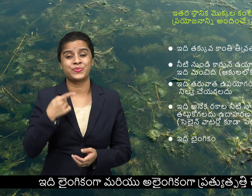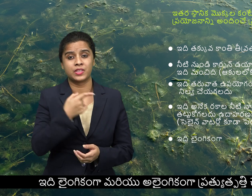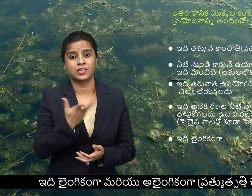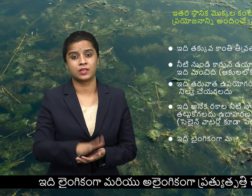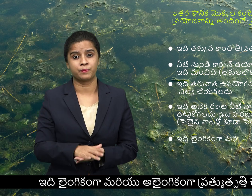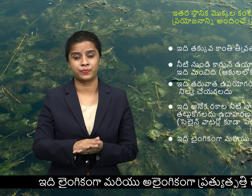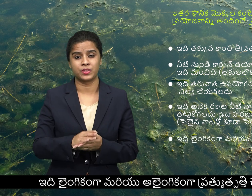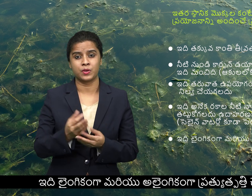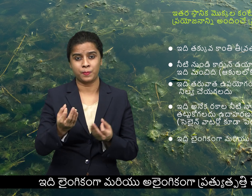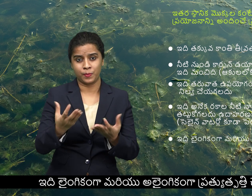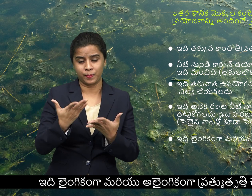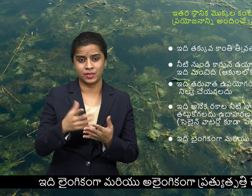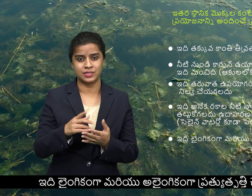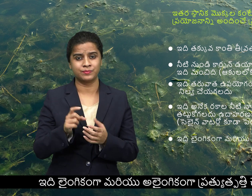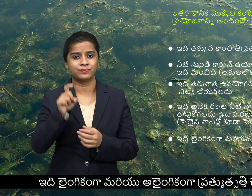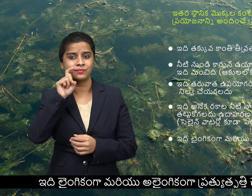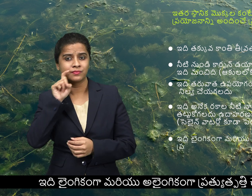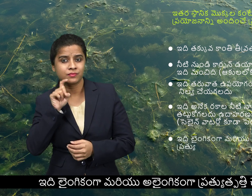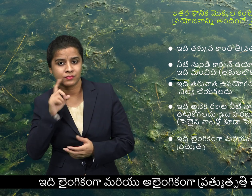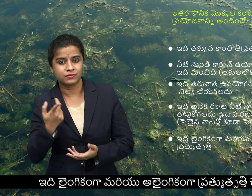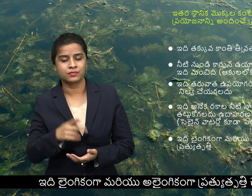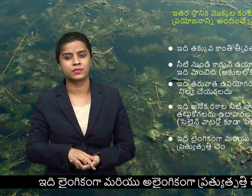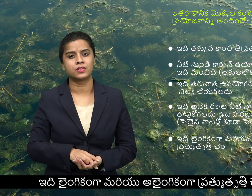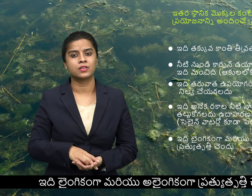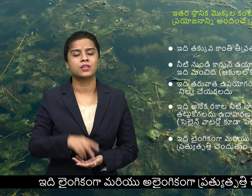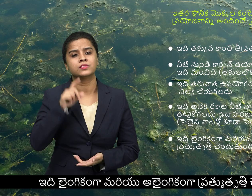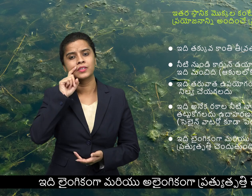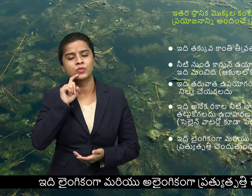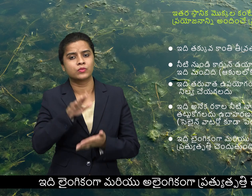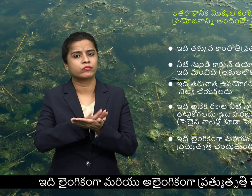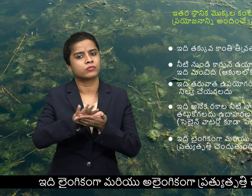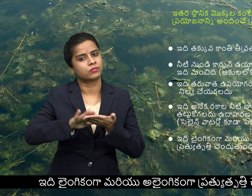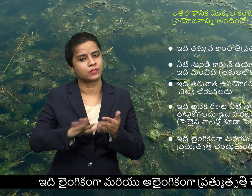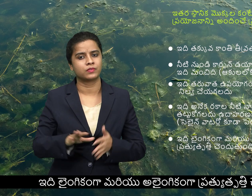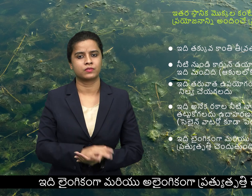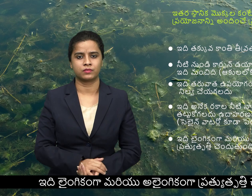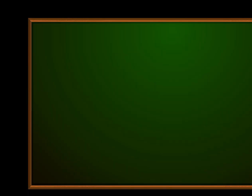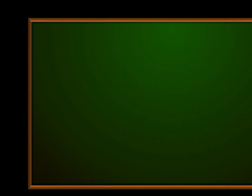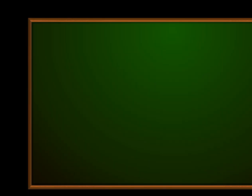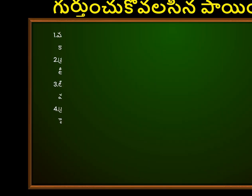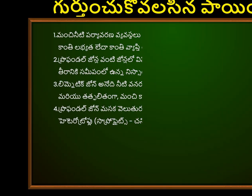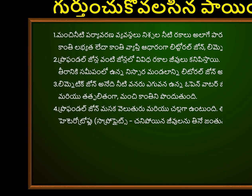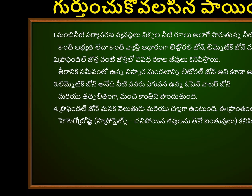ఇది లైంగికంగా మరియు అలైంగికంగా ప్రత్యుత్పత్తి చెందుతుంది.